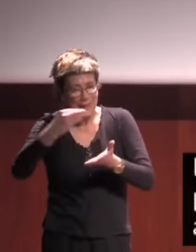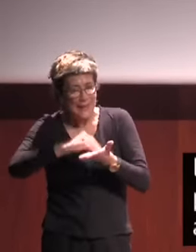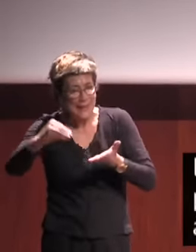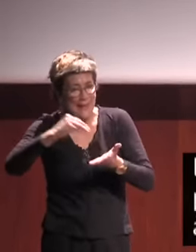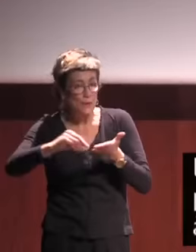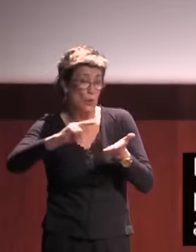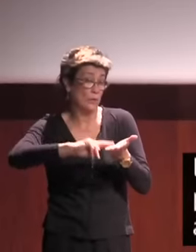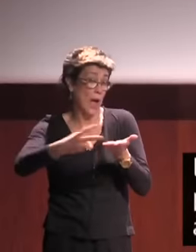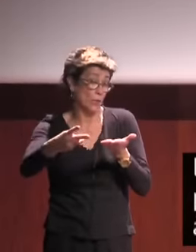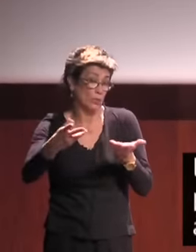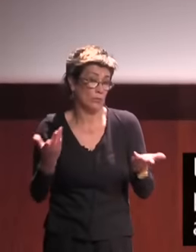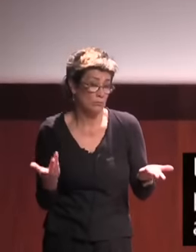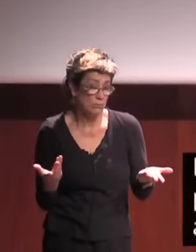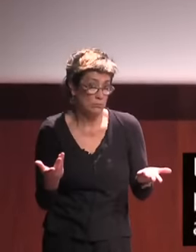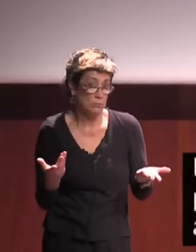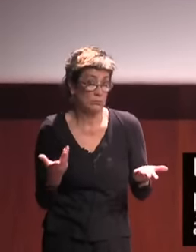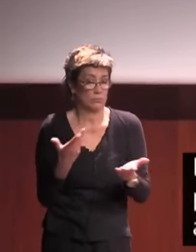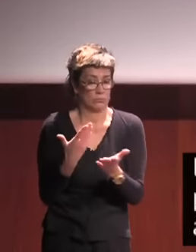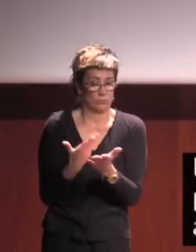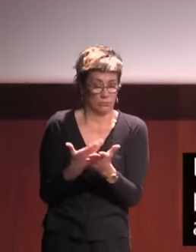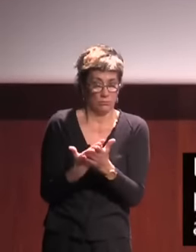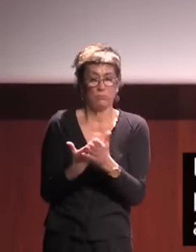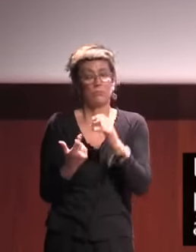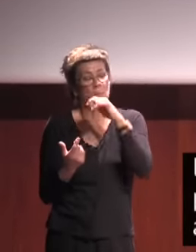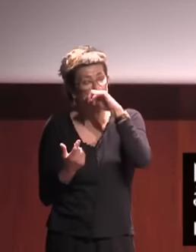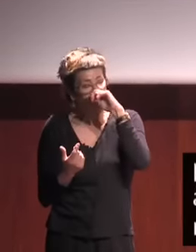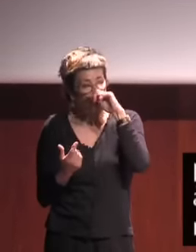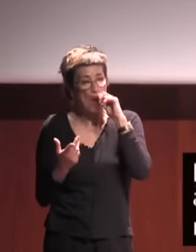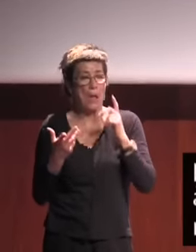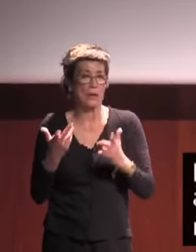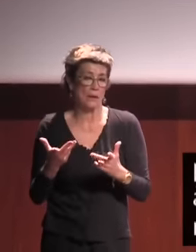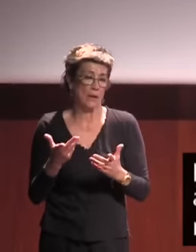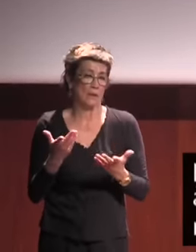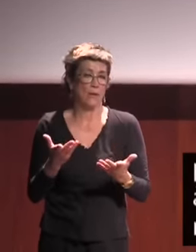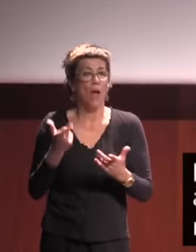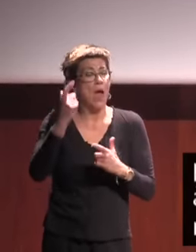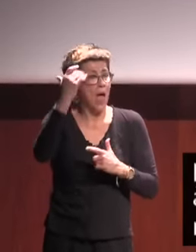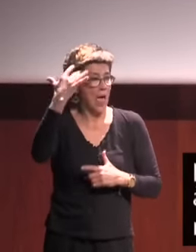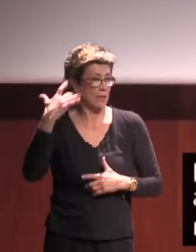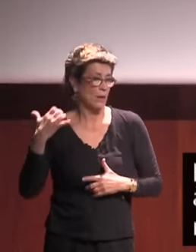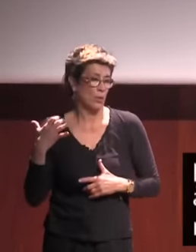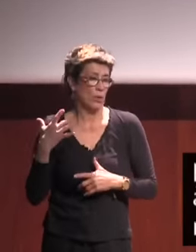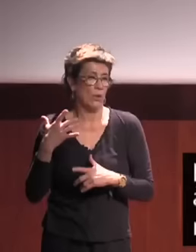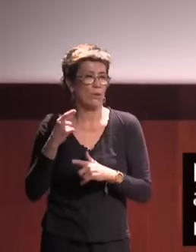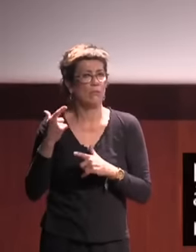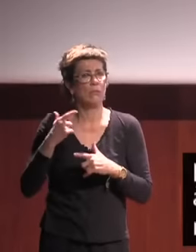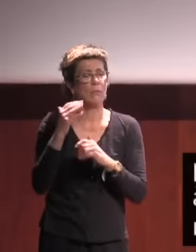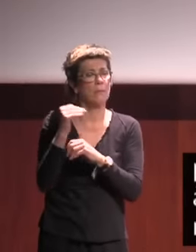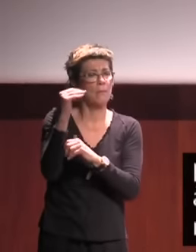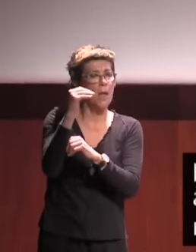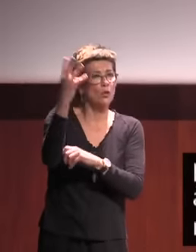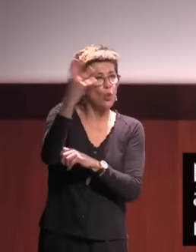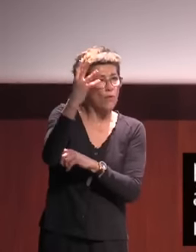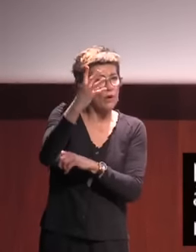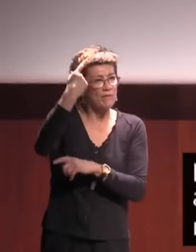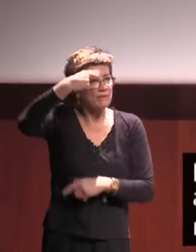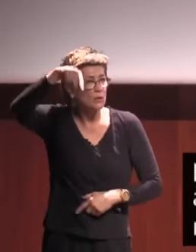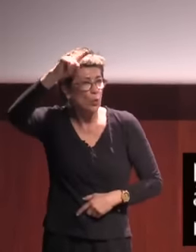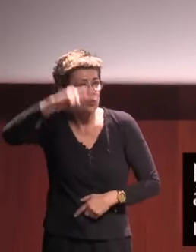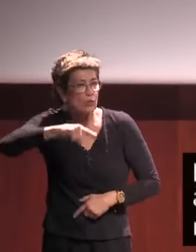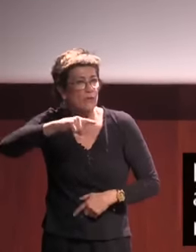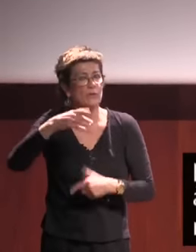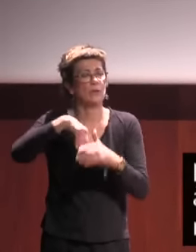l'écriture-traduction, qui est celle de certains auteurs sourds, qui la gouvernent, dont Andrea Benvenuto, maîtresse de conférences en philosophie